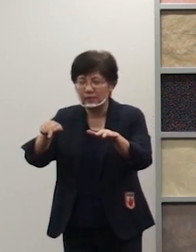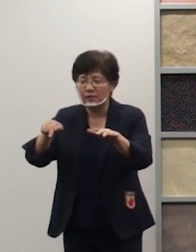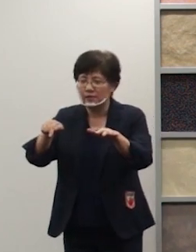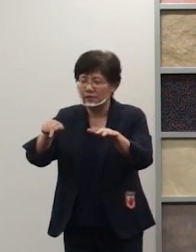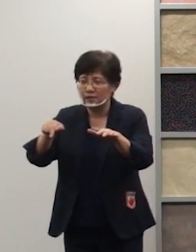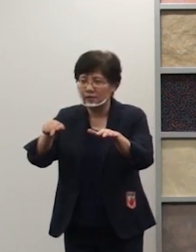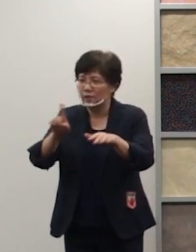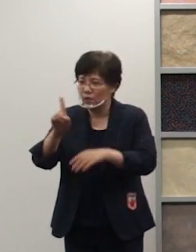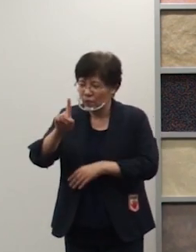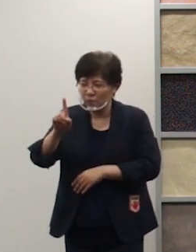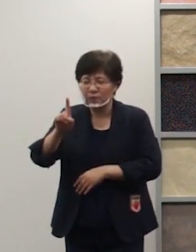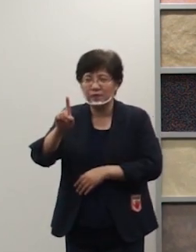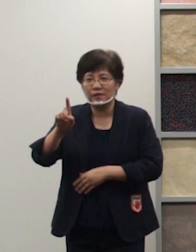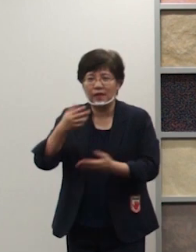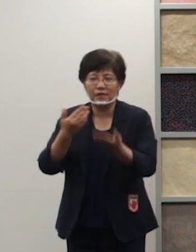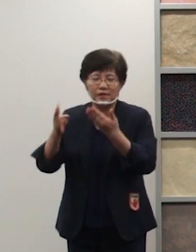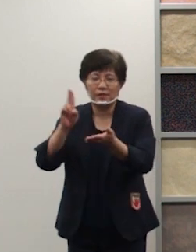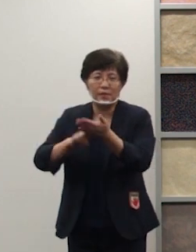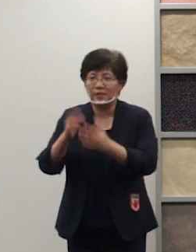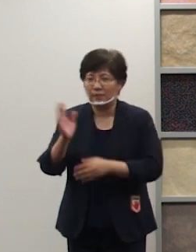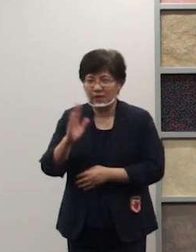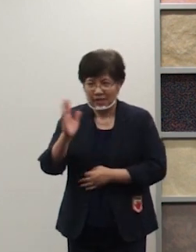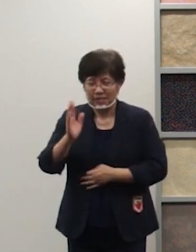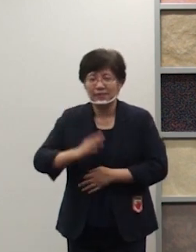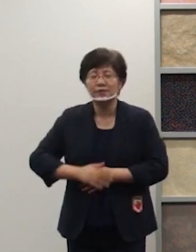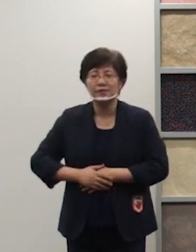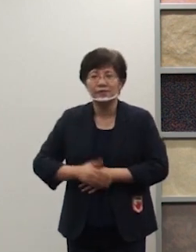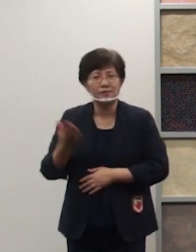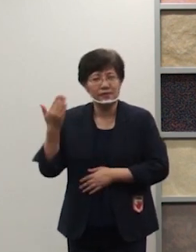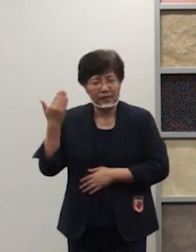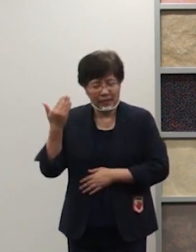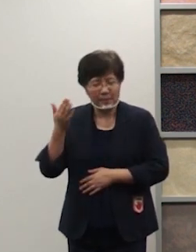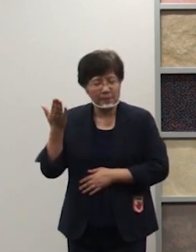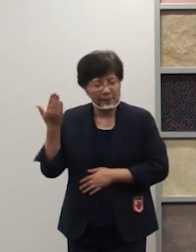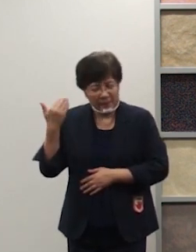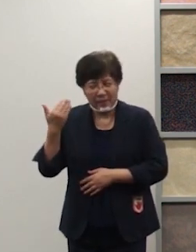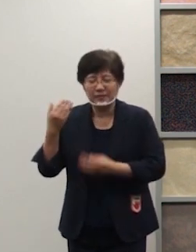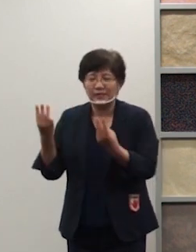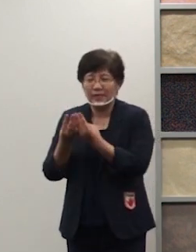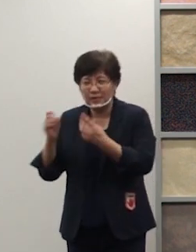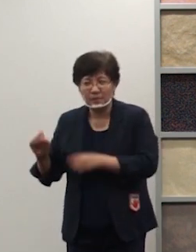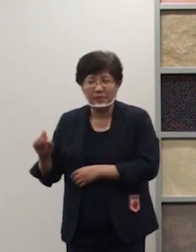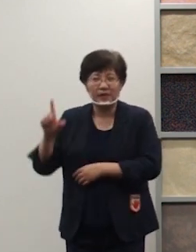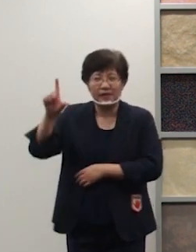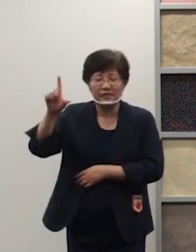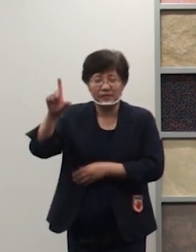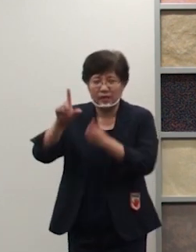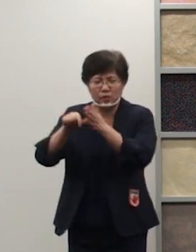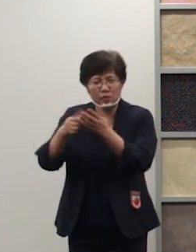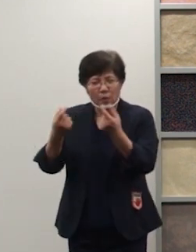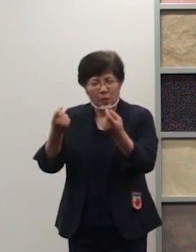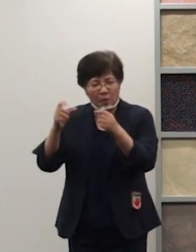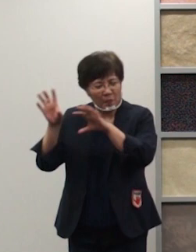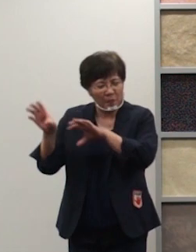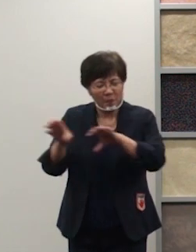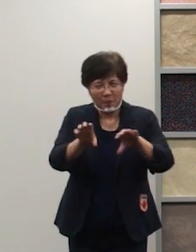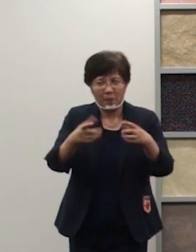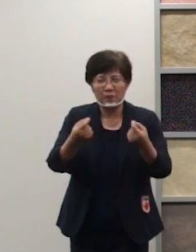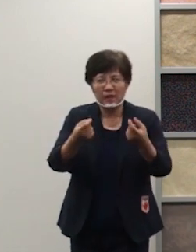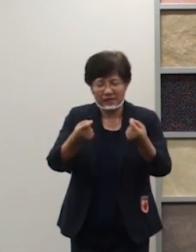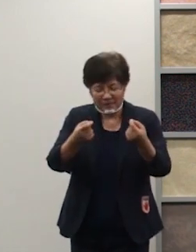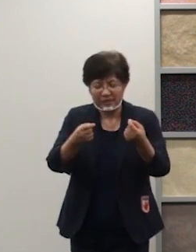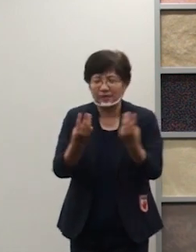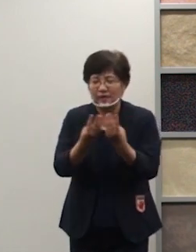ませんが、前回、大きな波がやってきたのと、ここ同じような波にさらされ